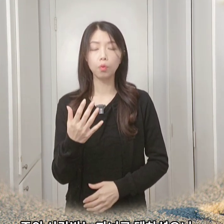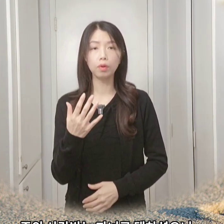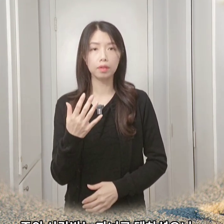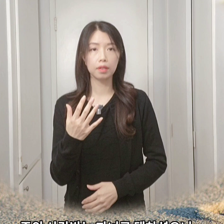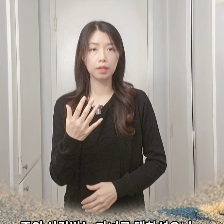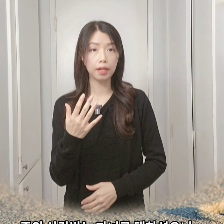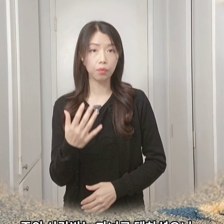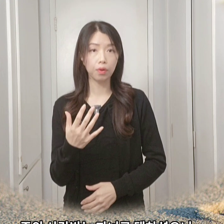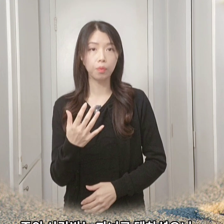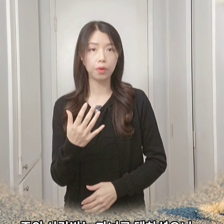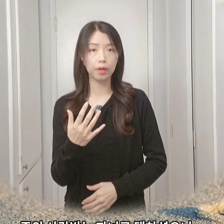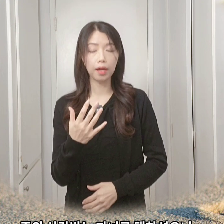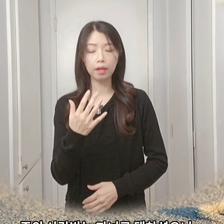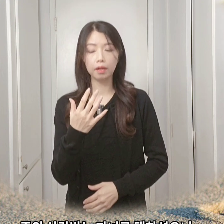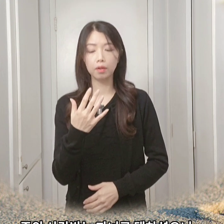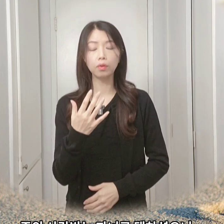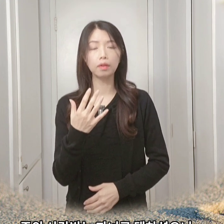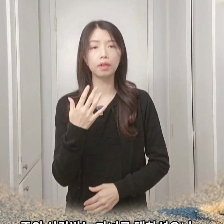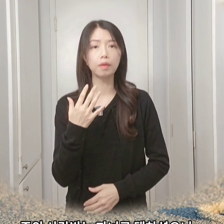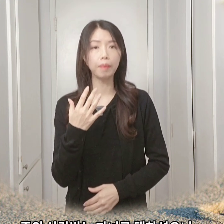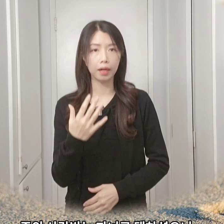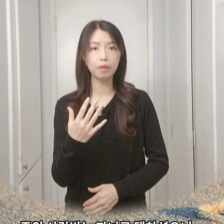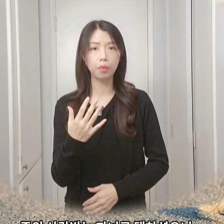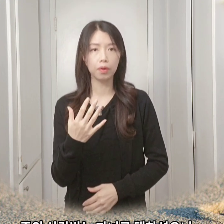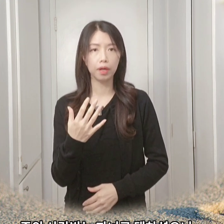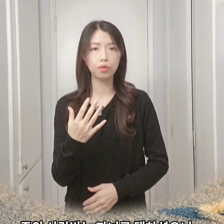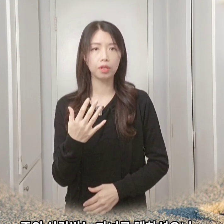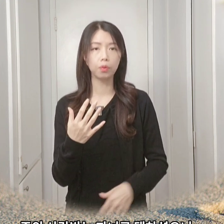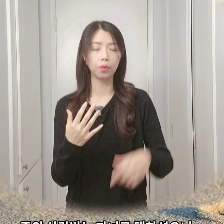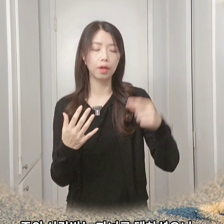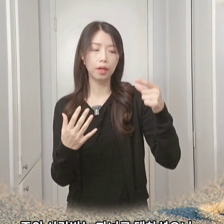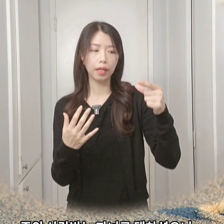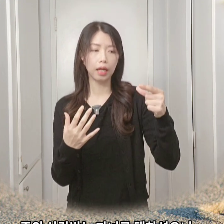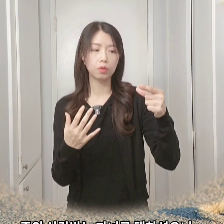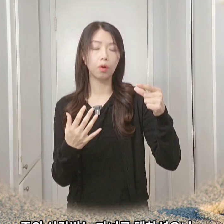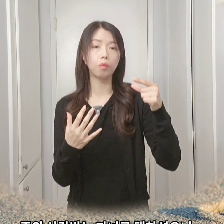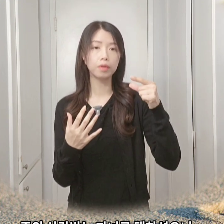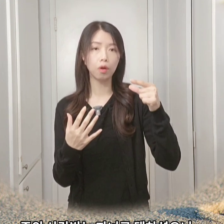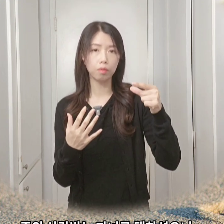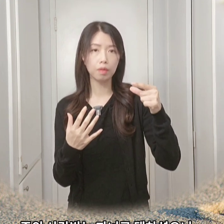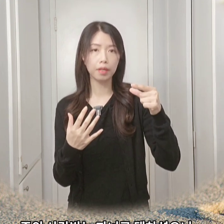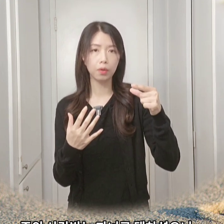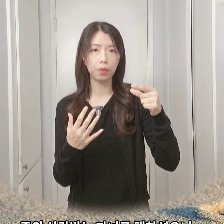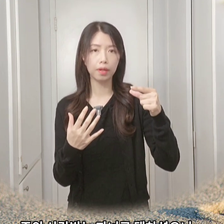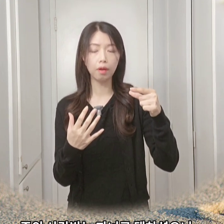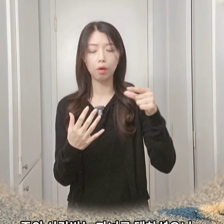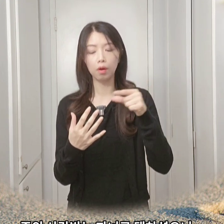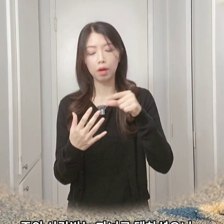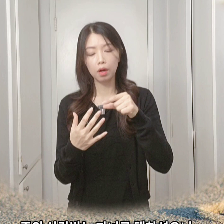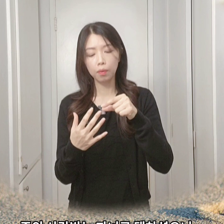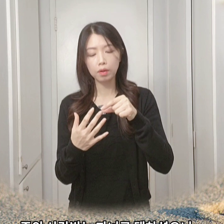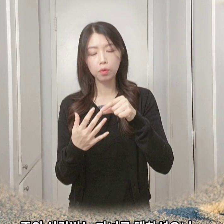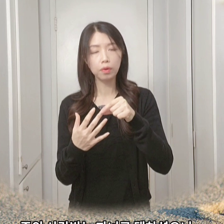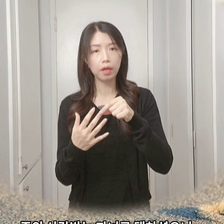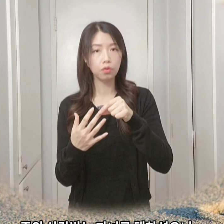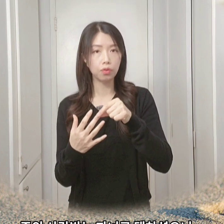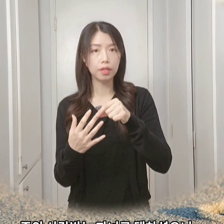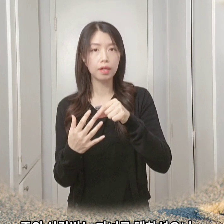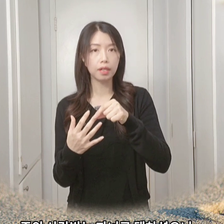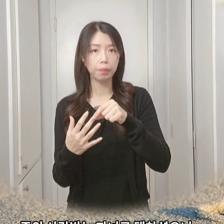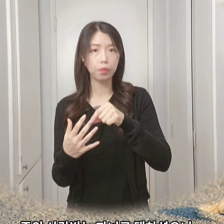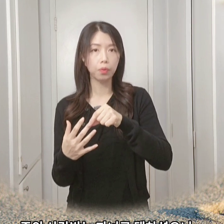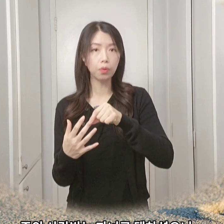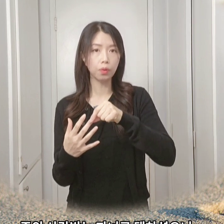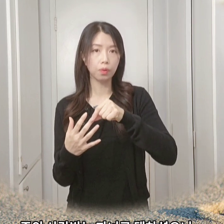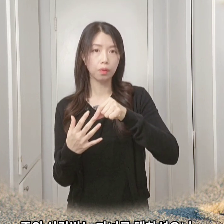이렇게 손끝이 살짝 위로 보이게, 손등이 밖을 보이게 해주시고 다른 손 엄지, 검지만 이용해서 왼손의